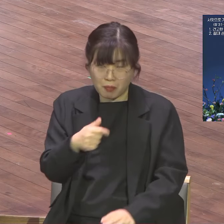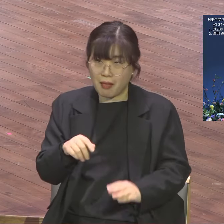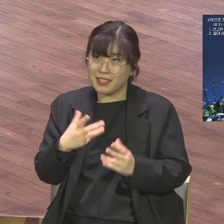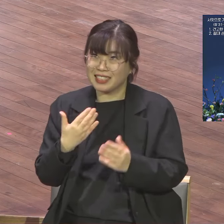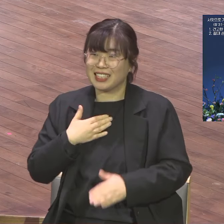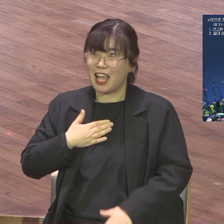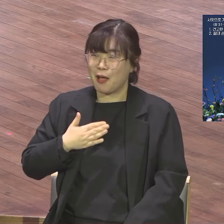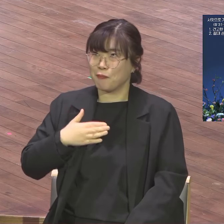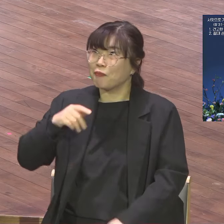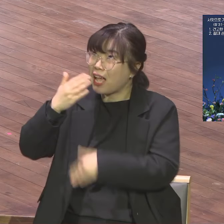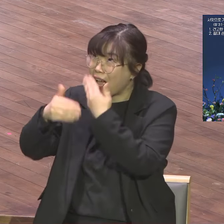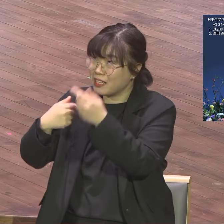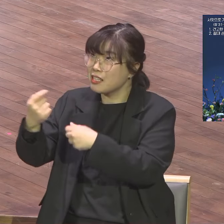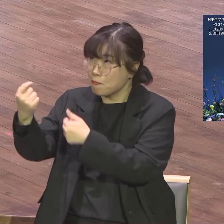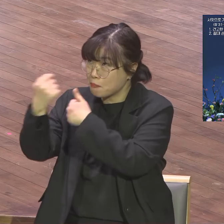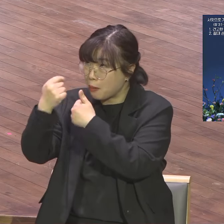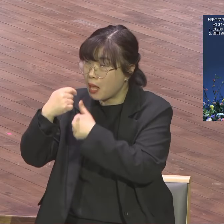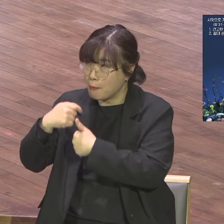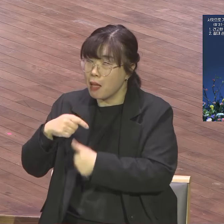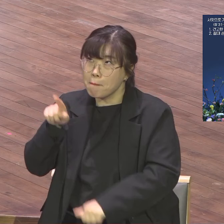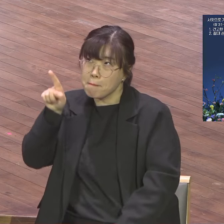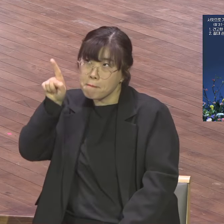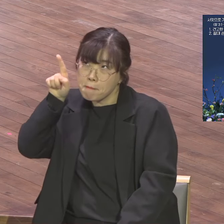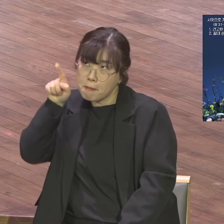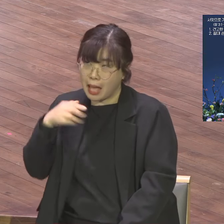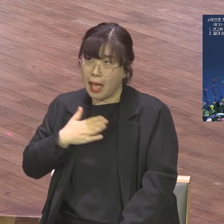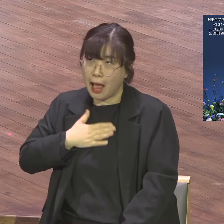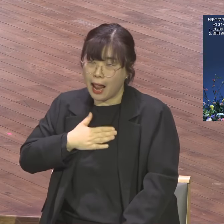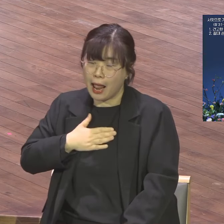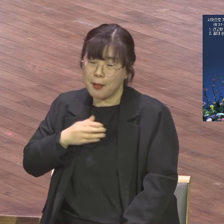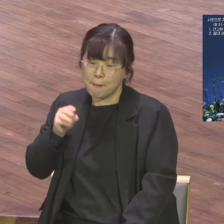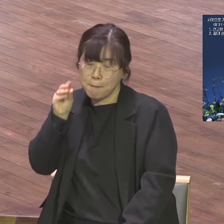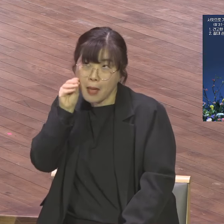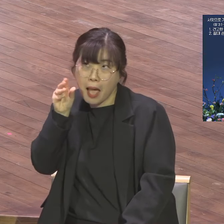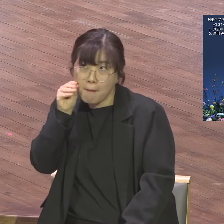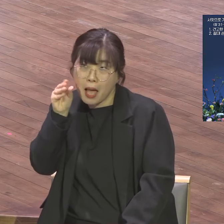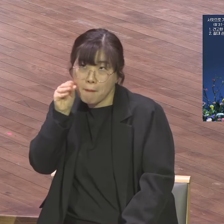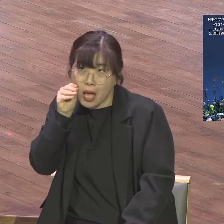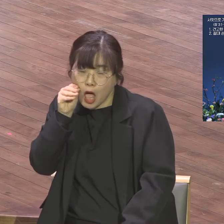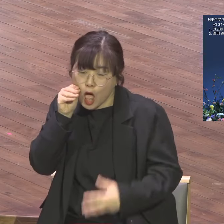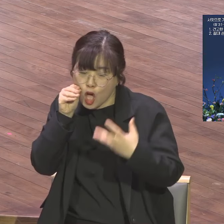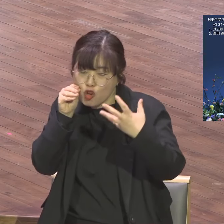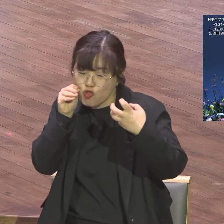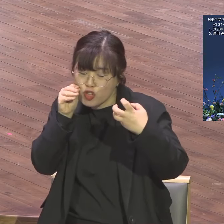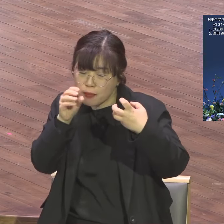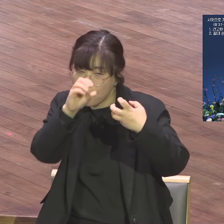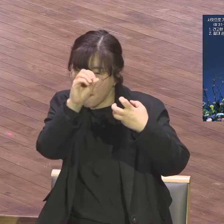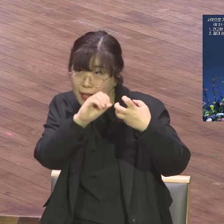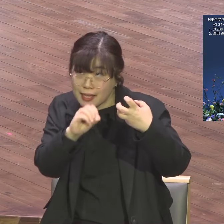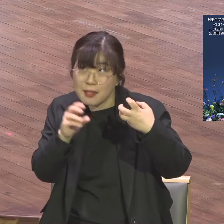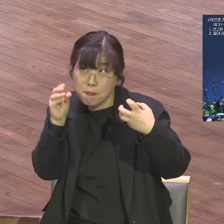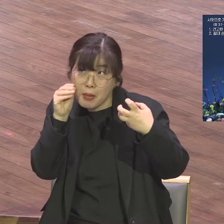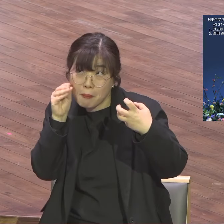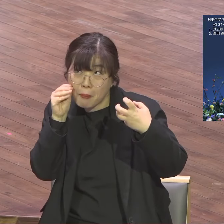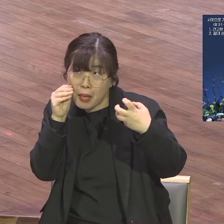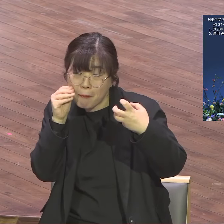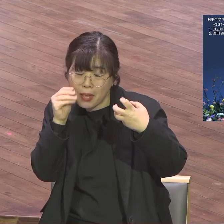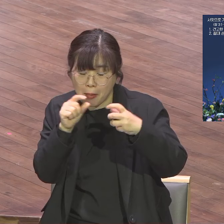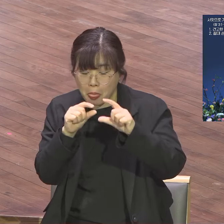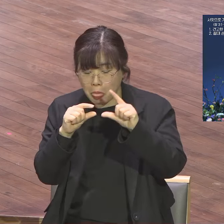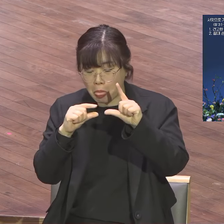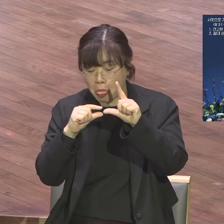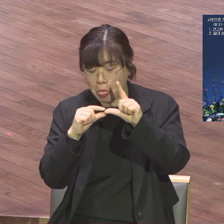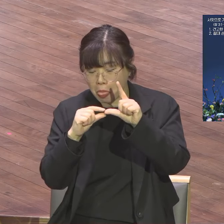100% 절대 순종 90% 90% 할 수 있어요. 100% 어렵습니다.